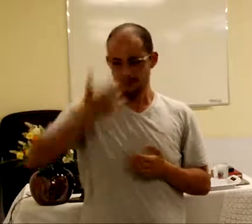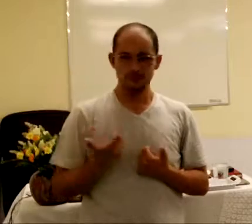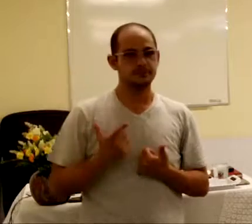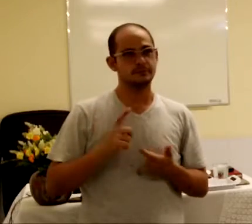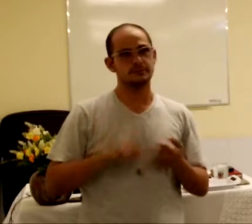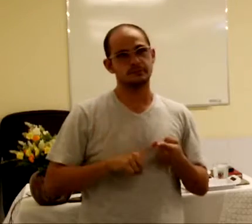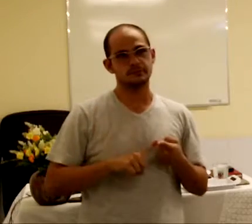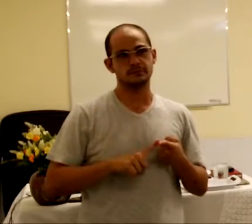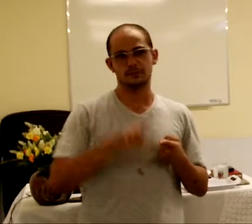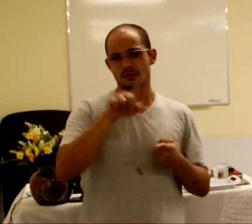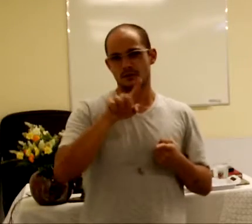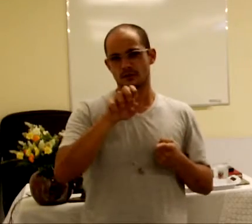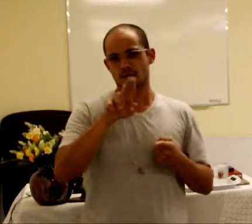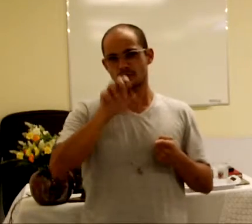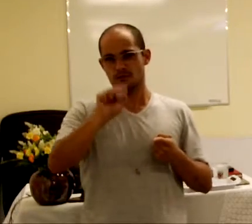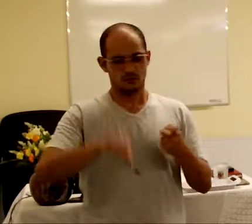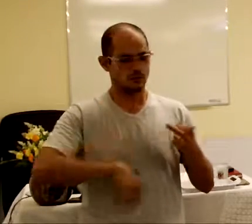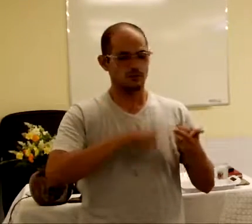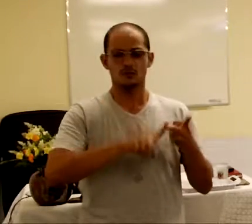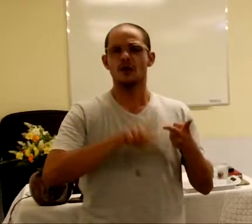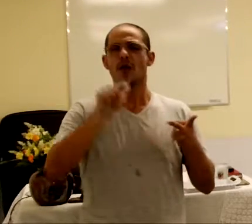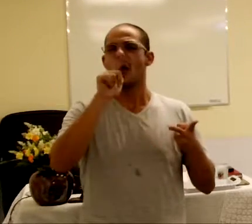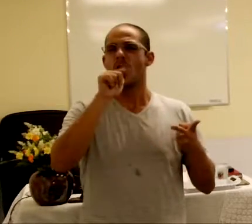Tem... Qual que é o do mar lá, gente?